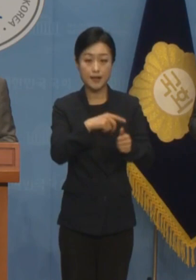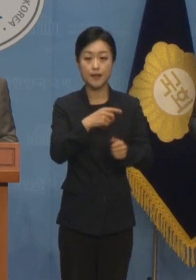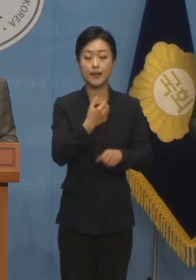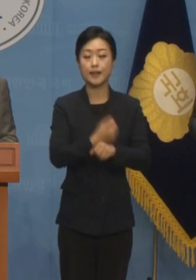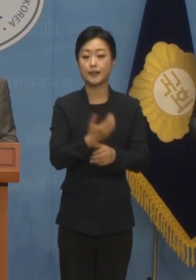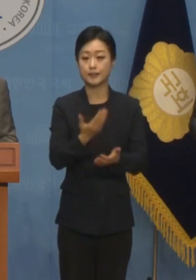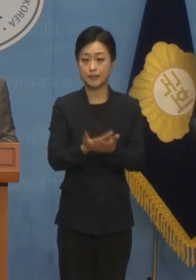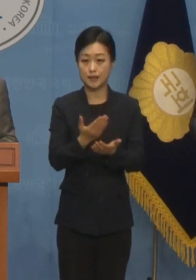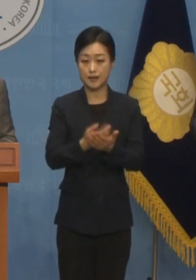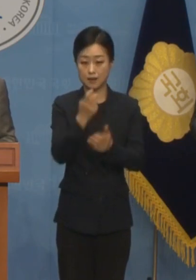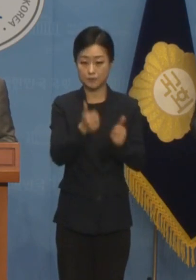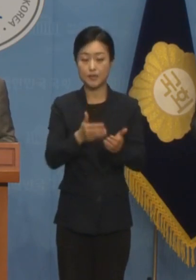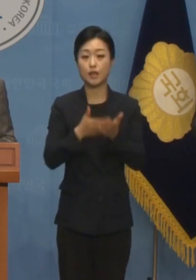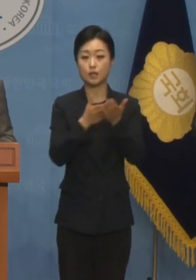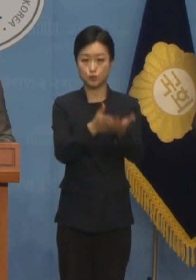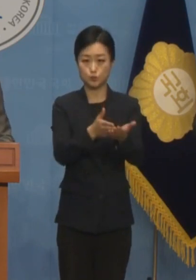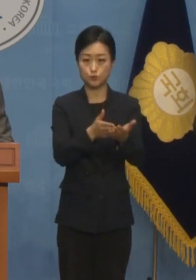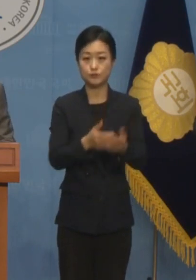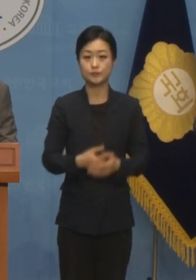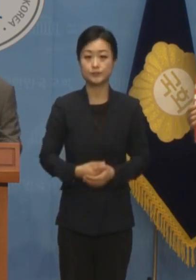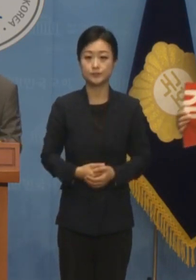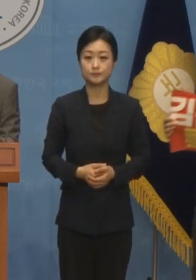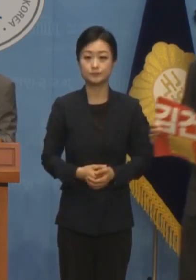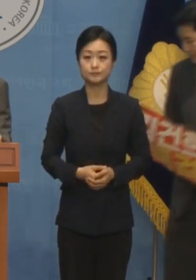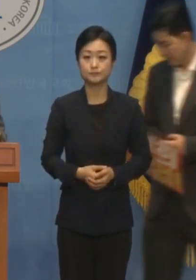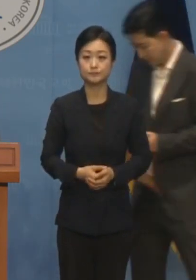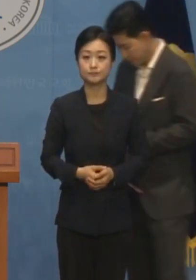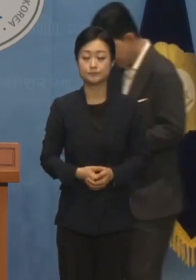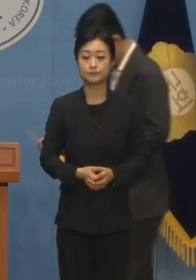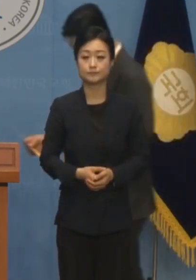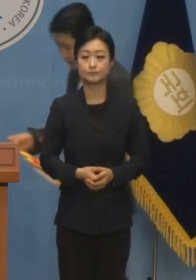것을 강력하게 촉구합니다.